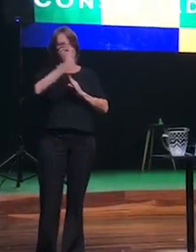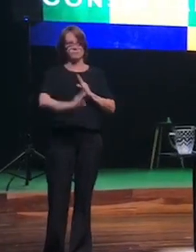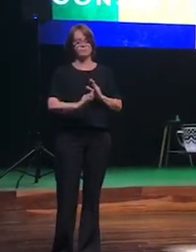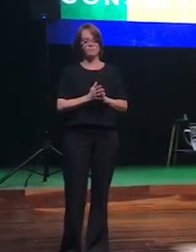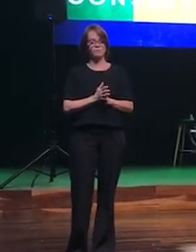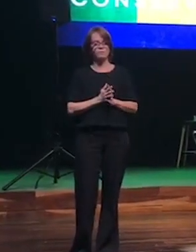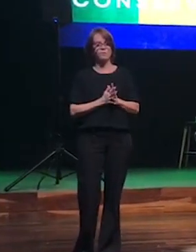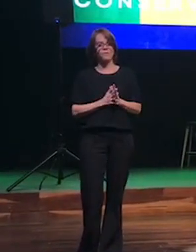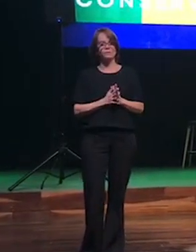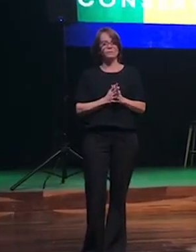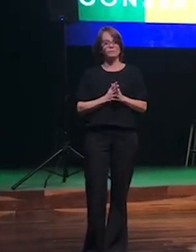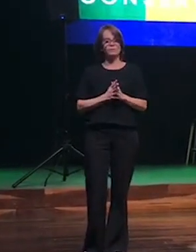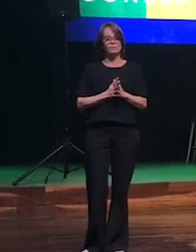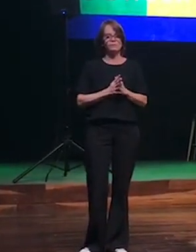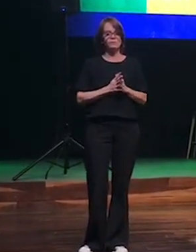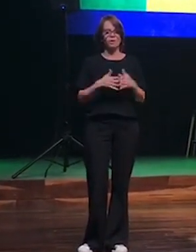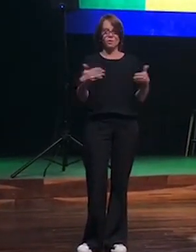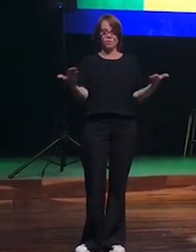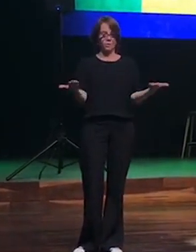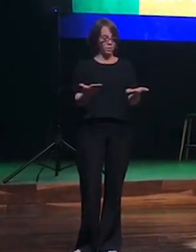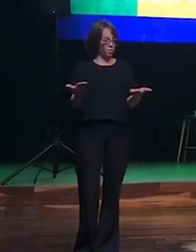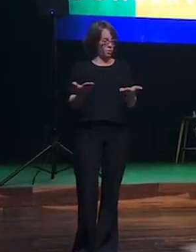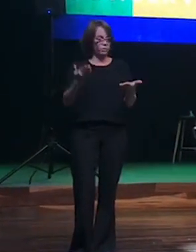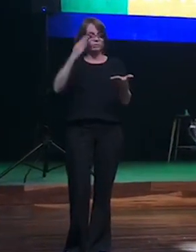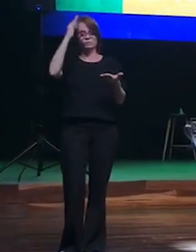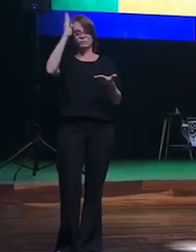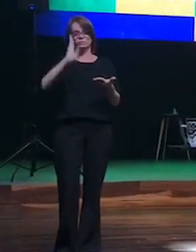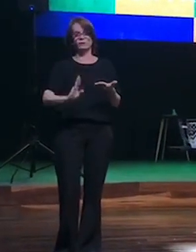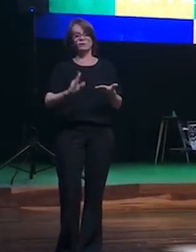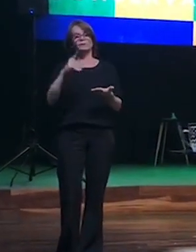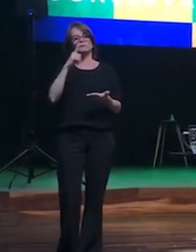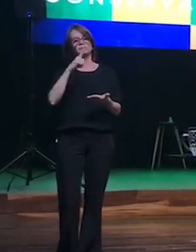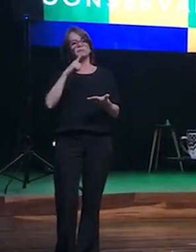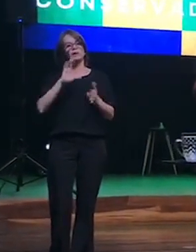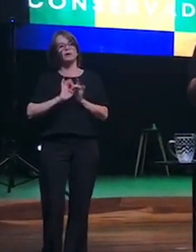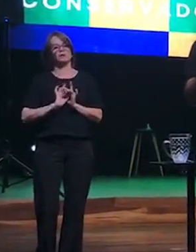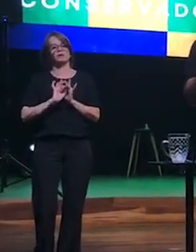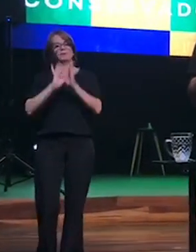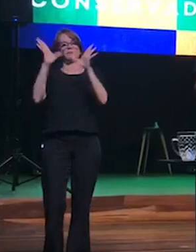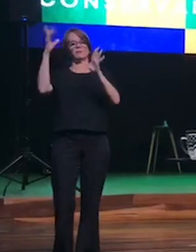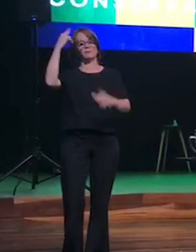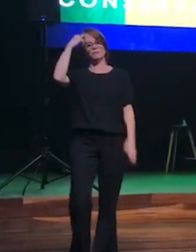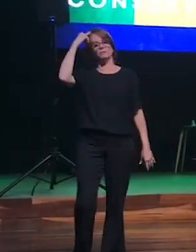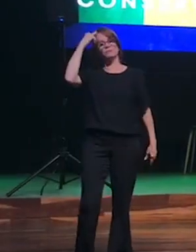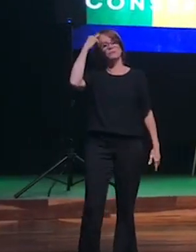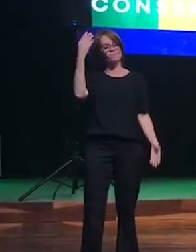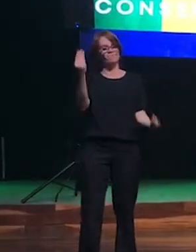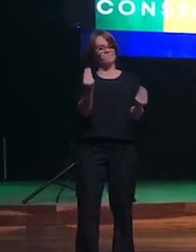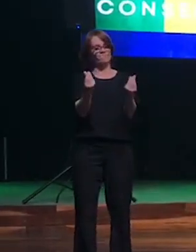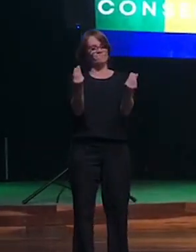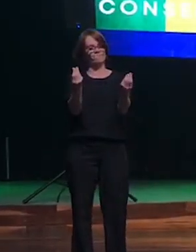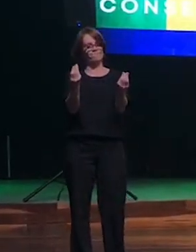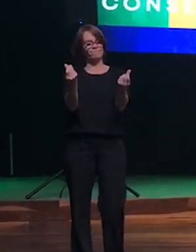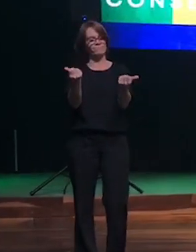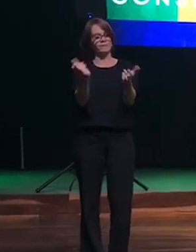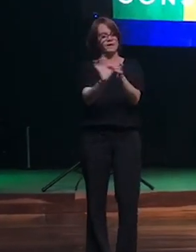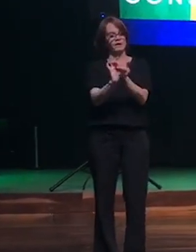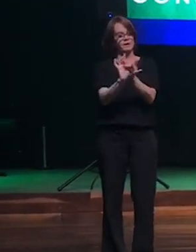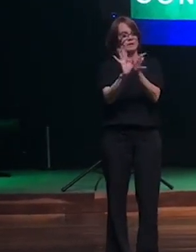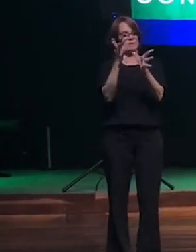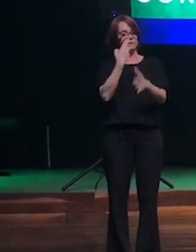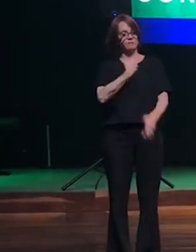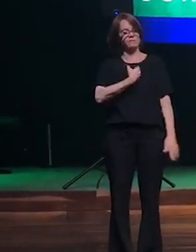Hoje, no Brasil, a liberdade de pensamento está fragilizada. A